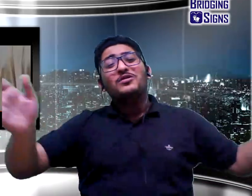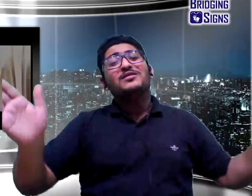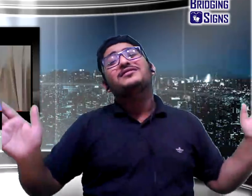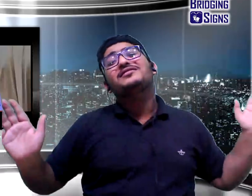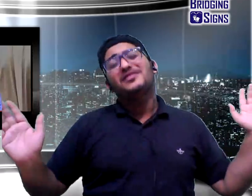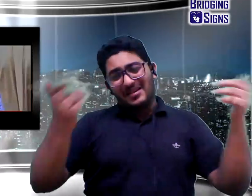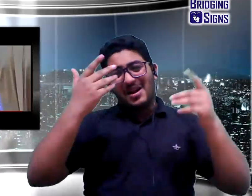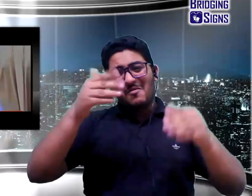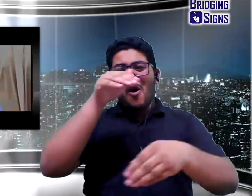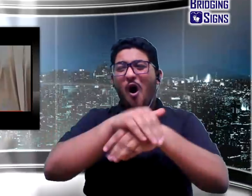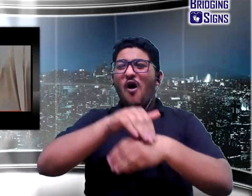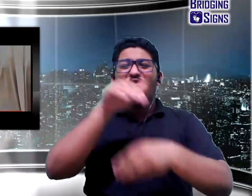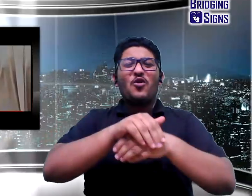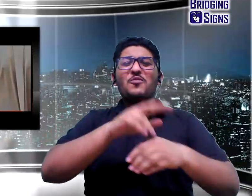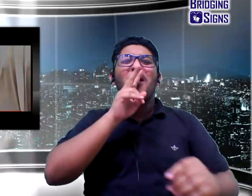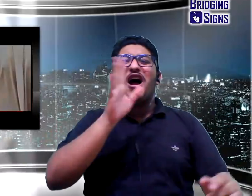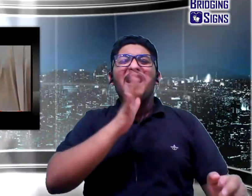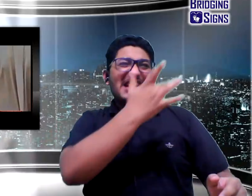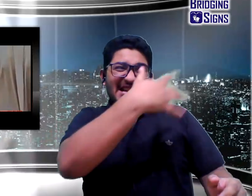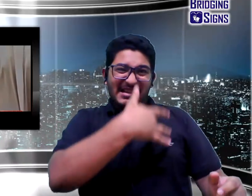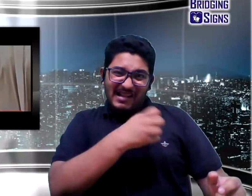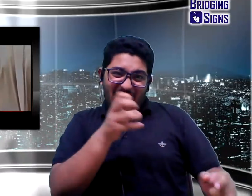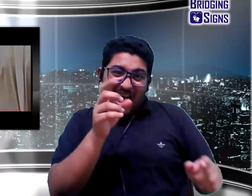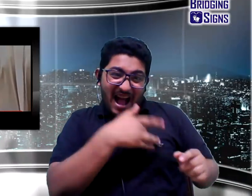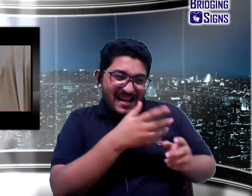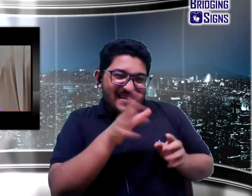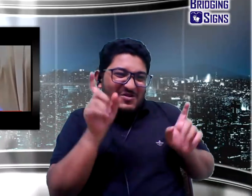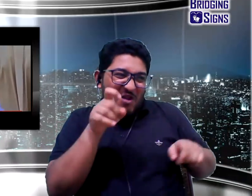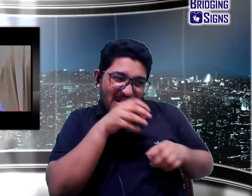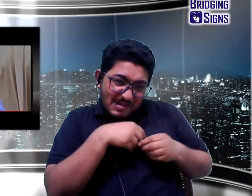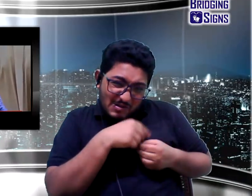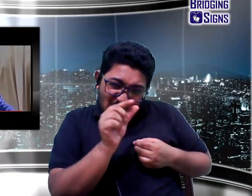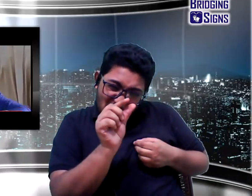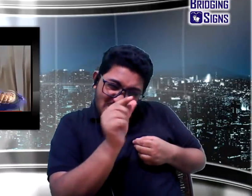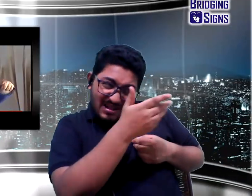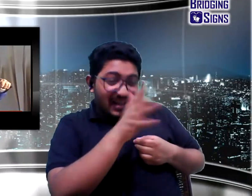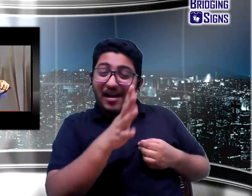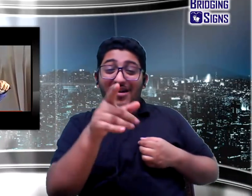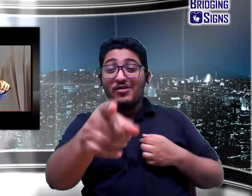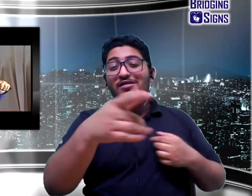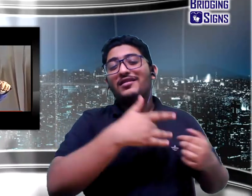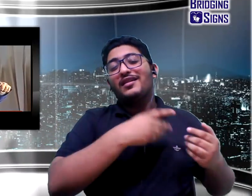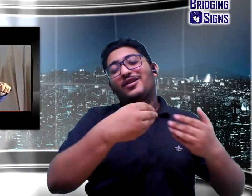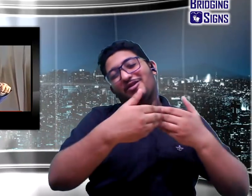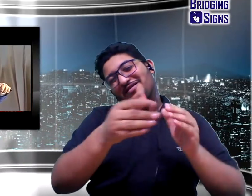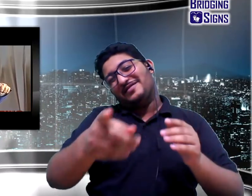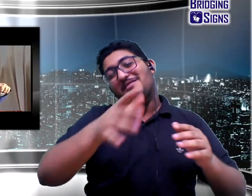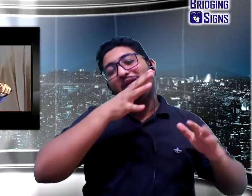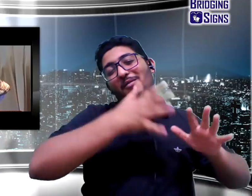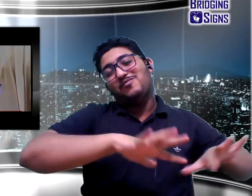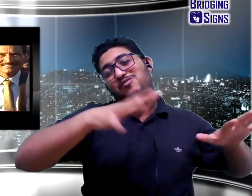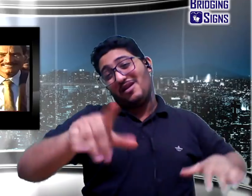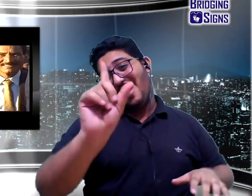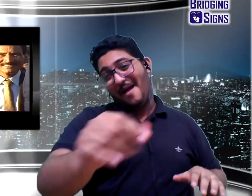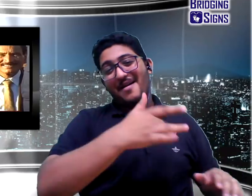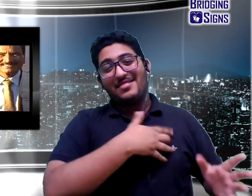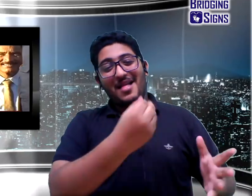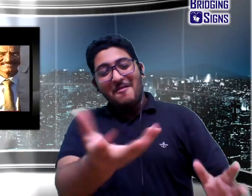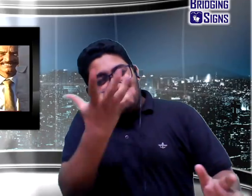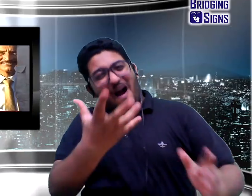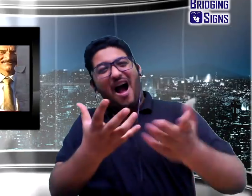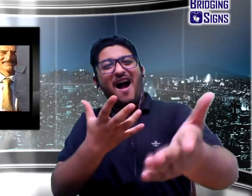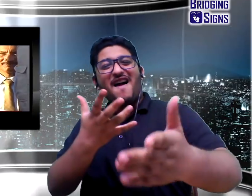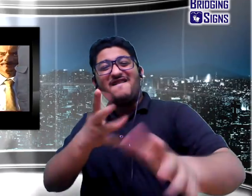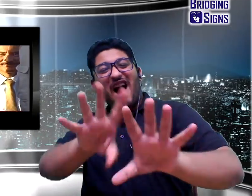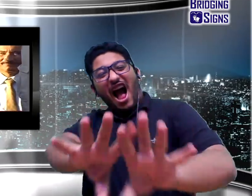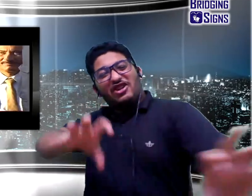मैं कहना बड़े बड़े पॉलिटिशियन देखे, उन्होंने दिल जड़े चिड़िया वर्गे, ते थोड़ा दिल समुंदर वर्गा है। लो फिर सुनो, फिर ठा